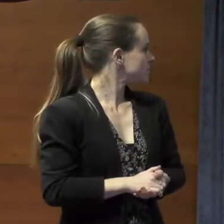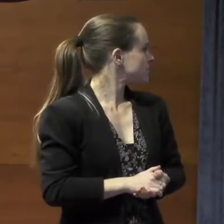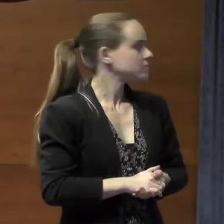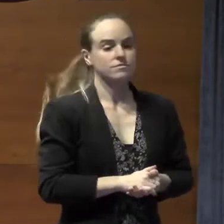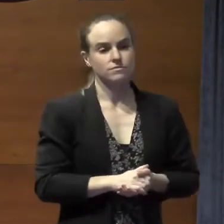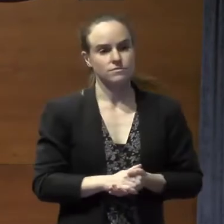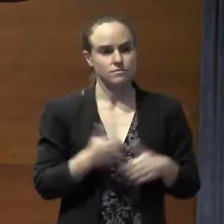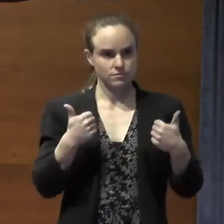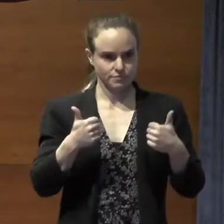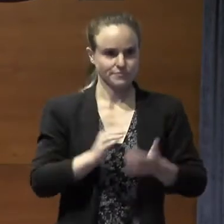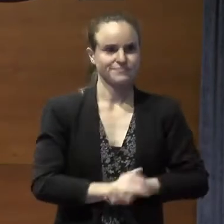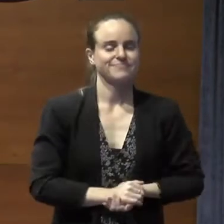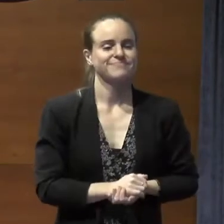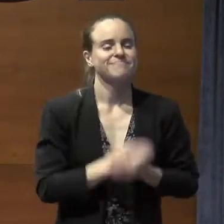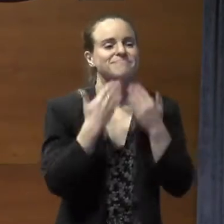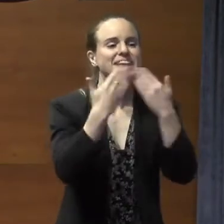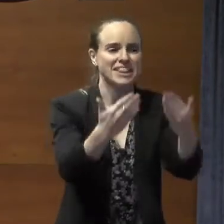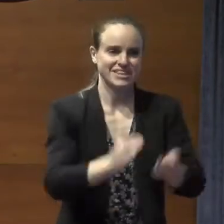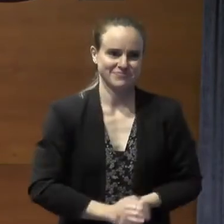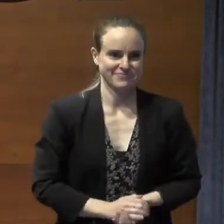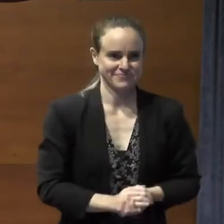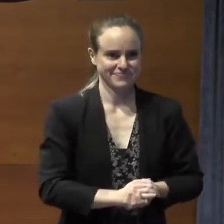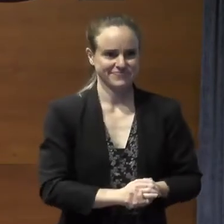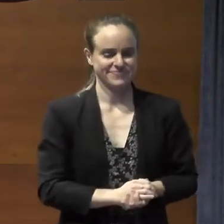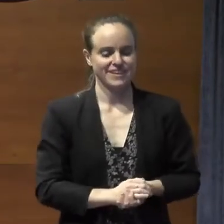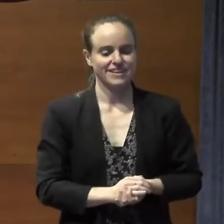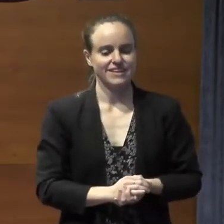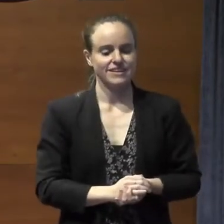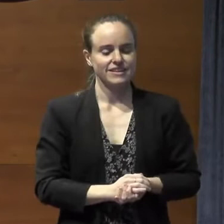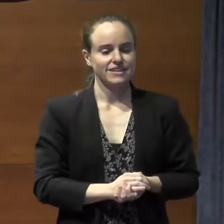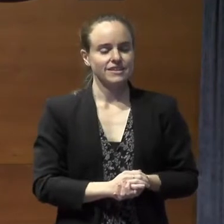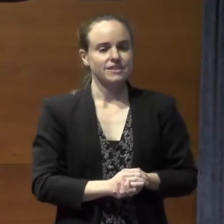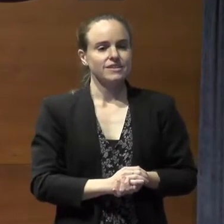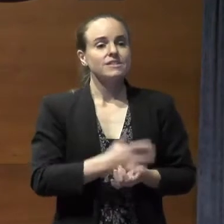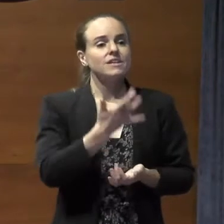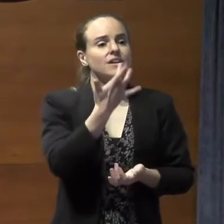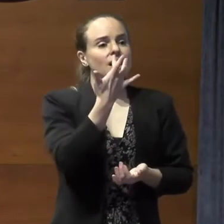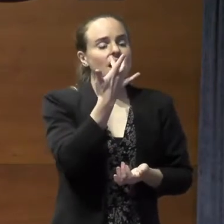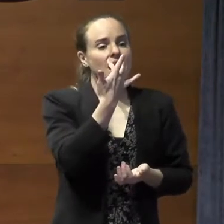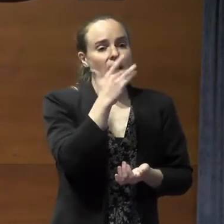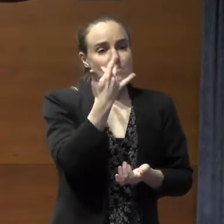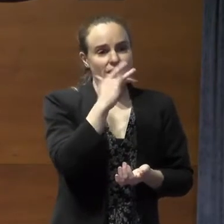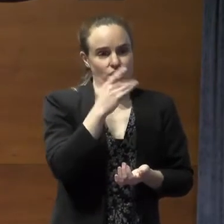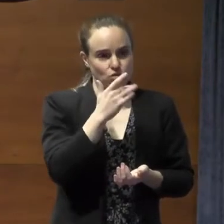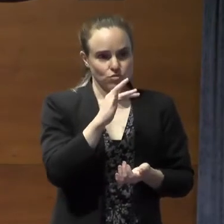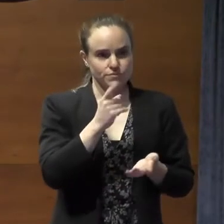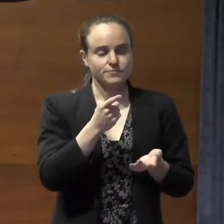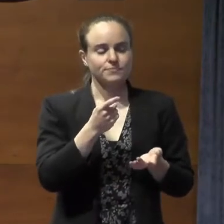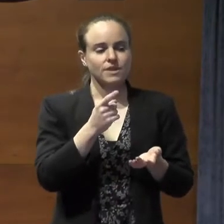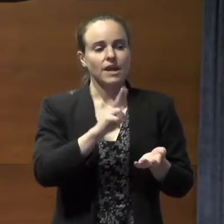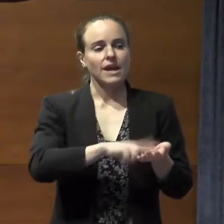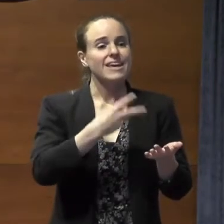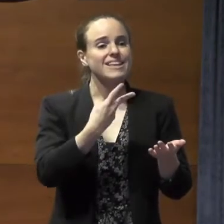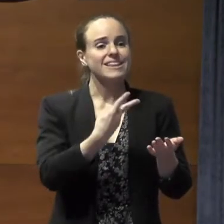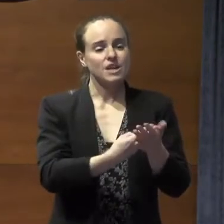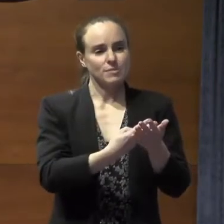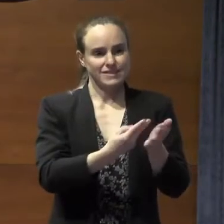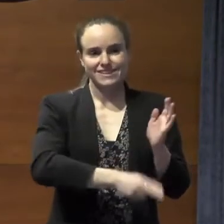Ahí, gracias. A la izquierda y en